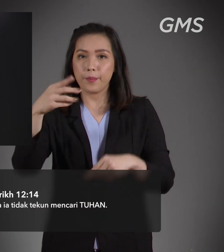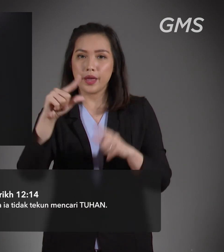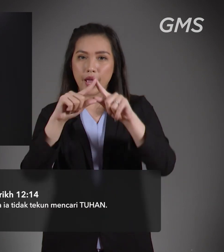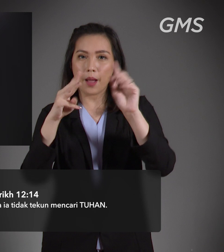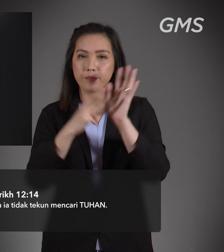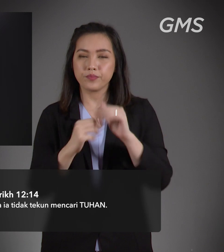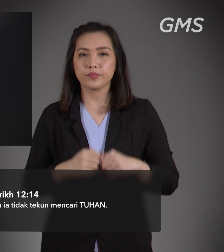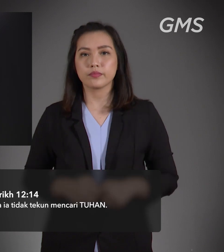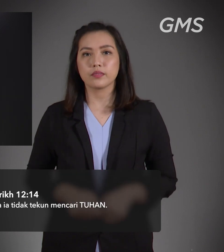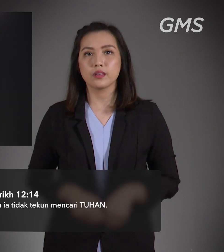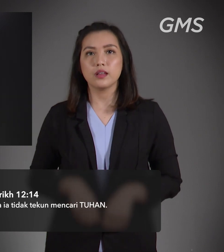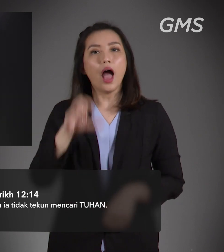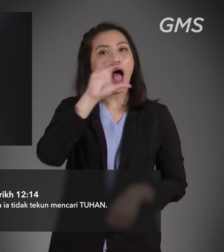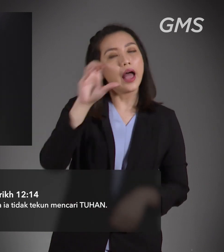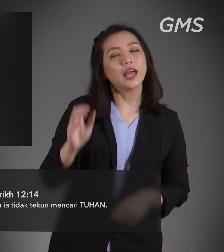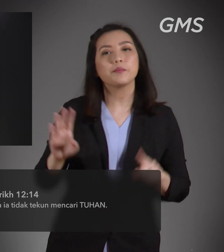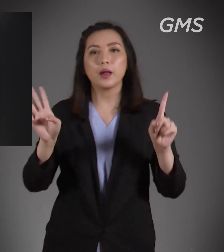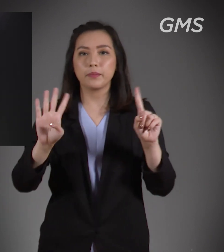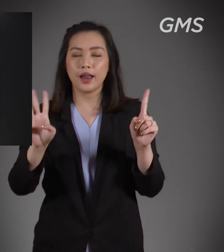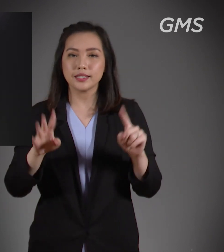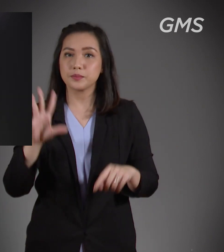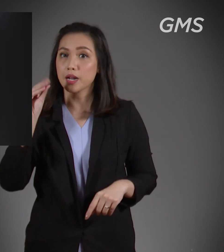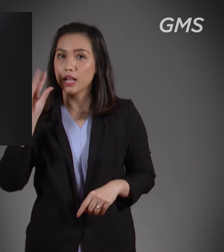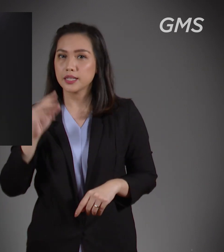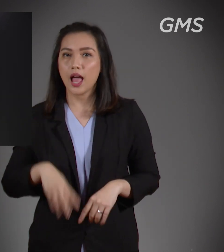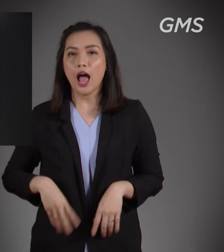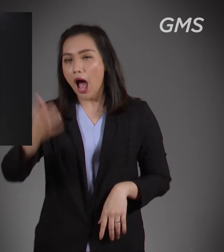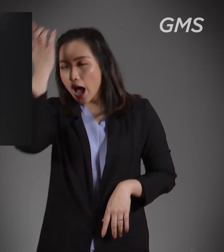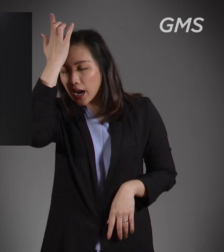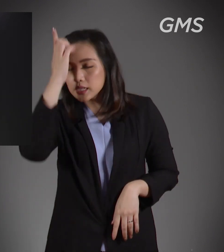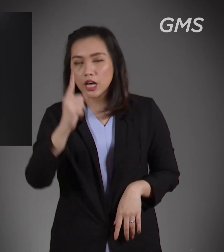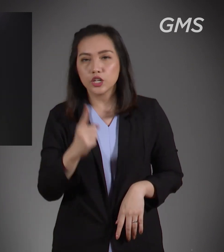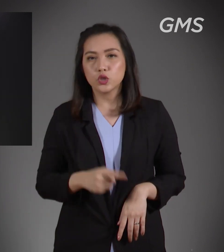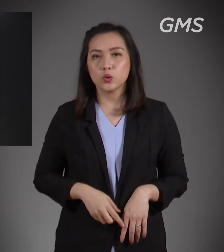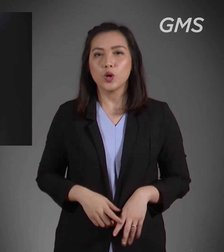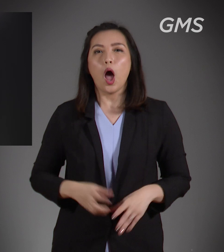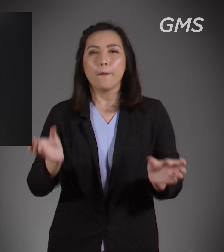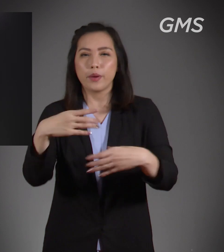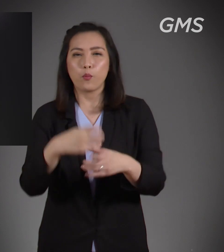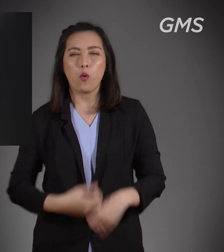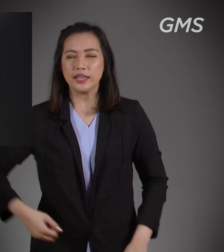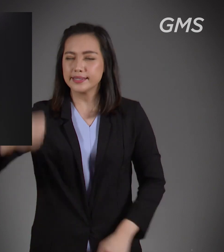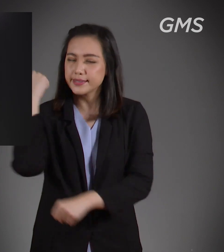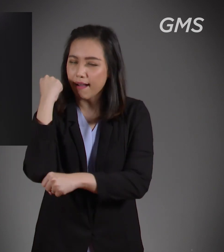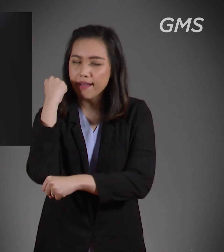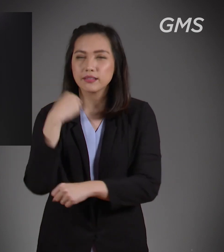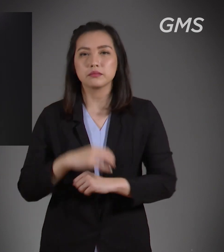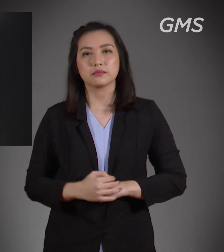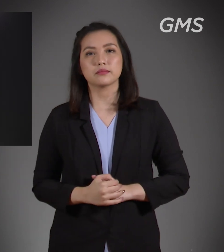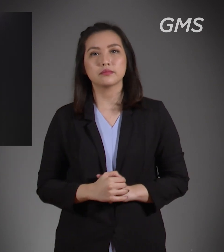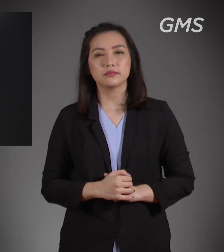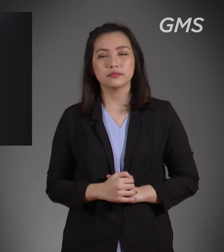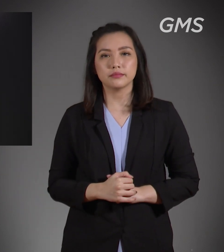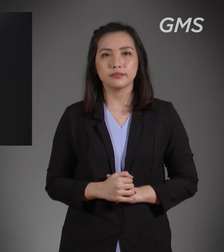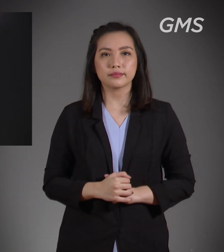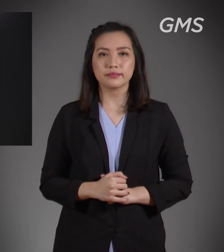yang jahat. Kenapa ya? Dia membunuhkah? Apakah dia itu melakukan sesuatu yang super jahat, maka